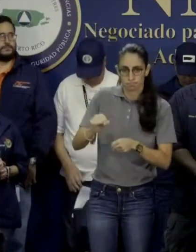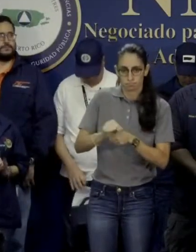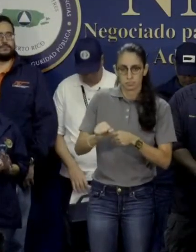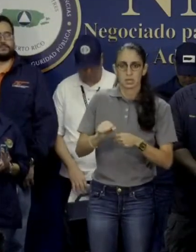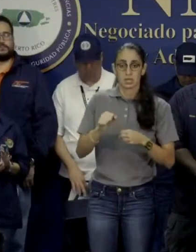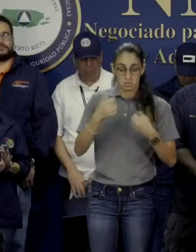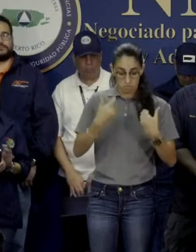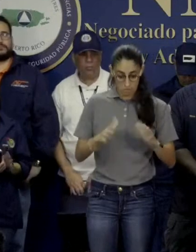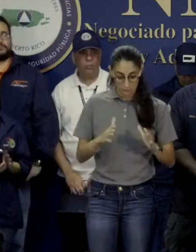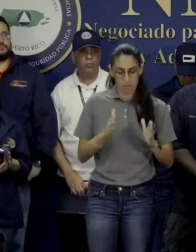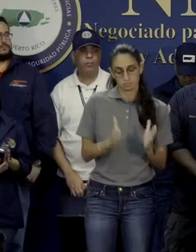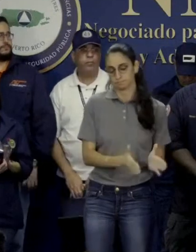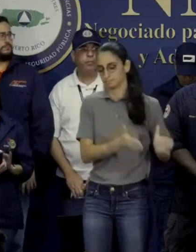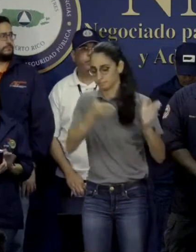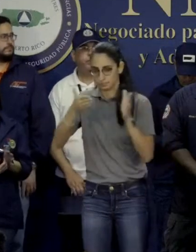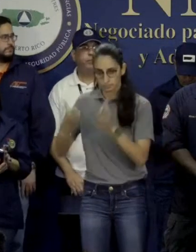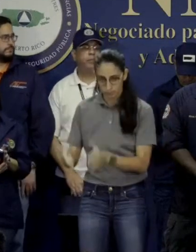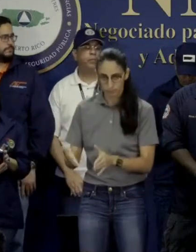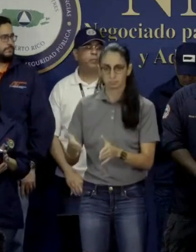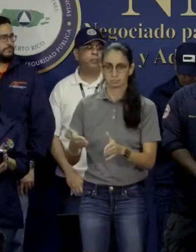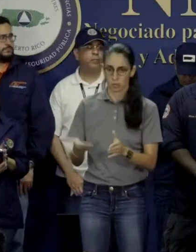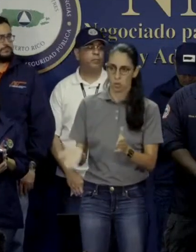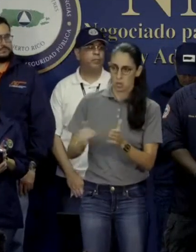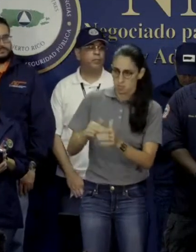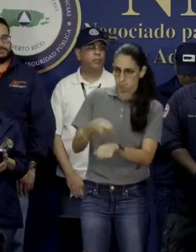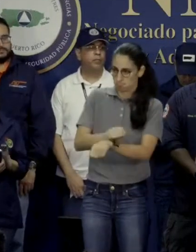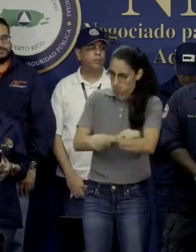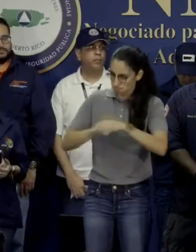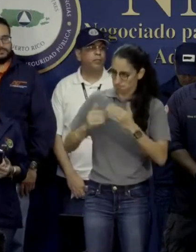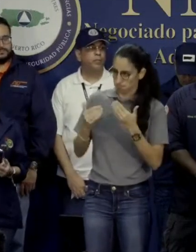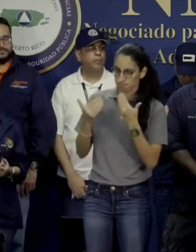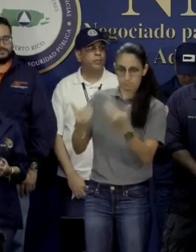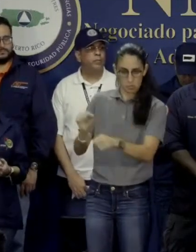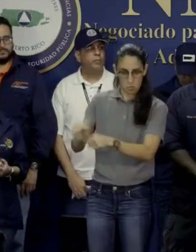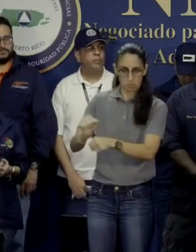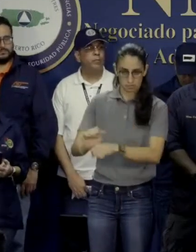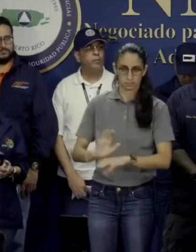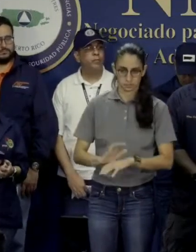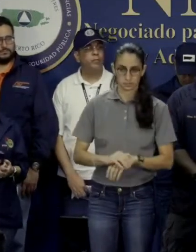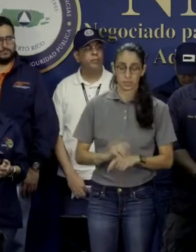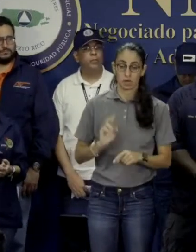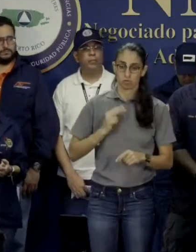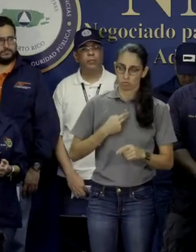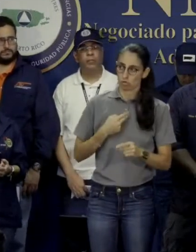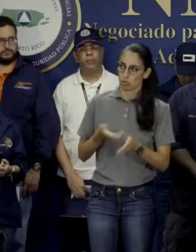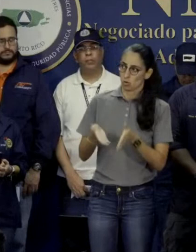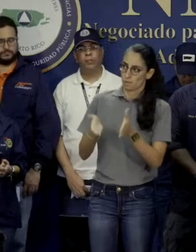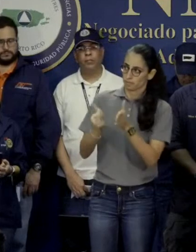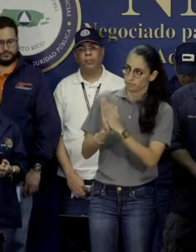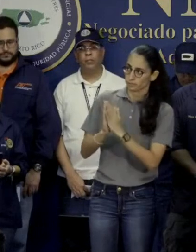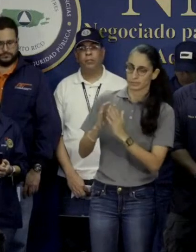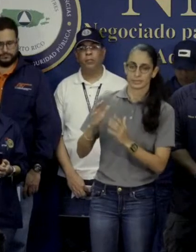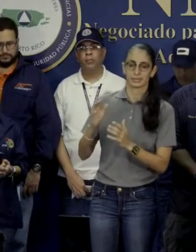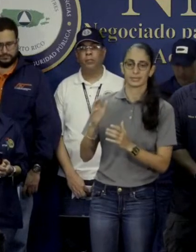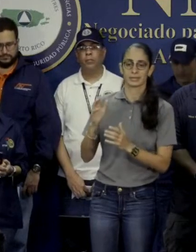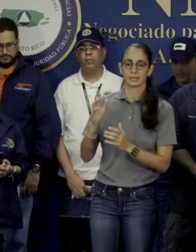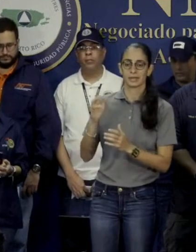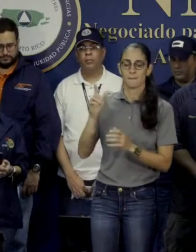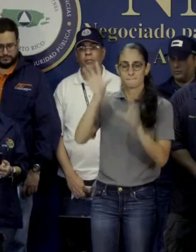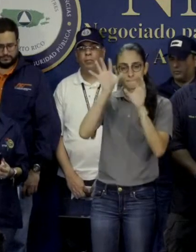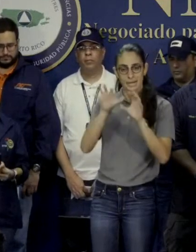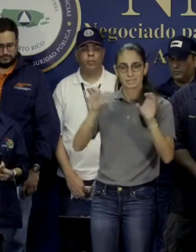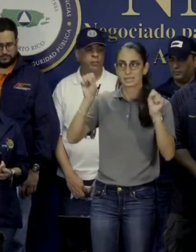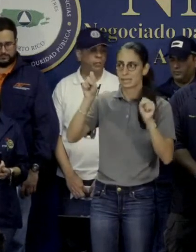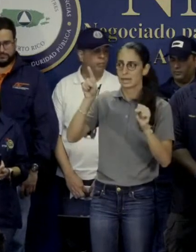a otro nivel cuando estemos a nivel de recuperación y estemos sometiendo una solicitud para que el presidente declare